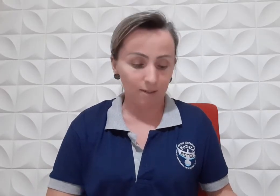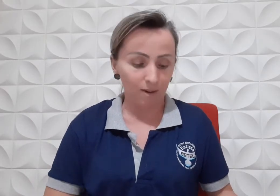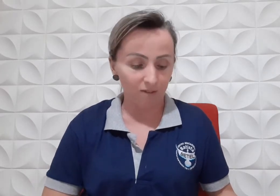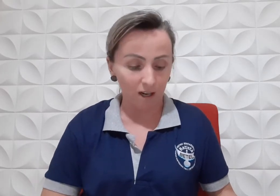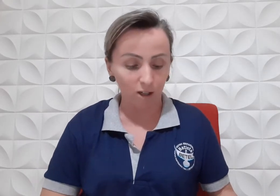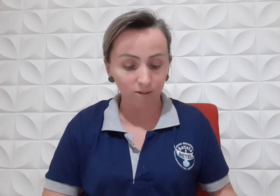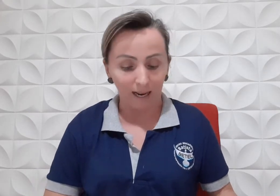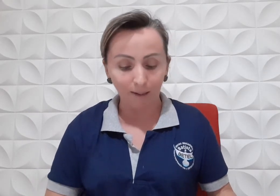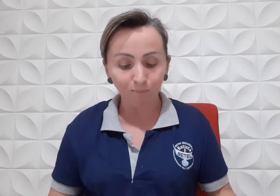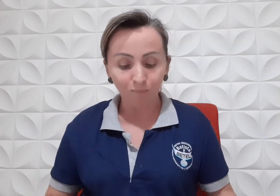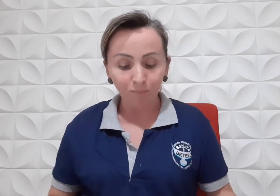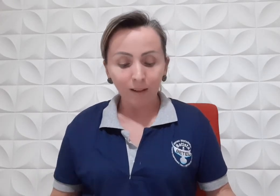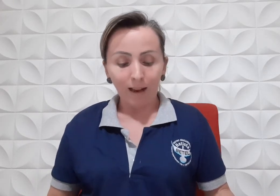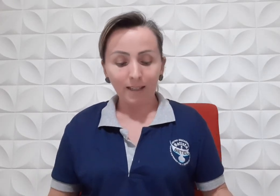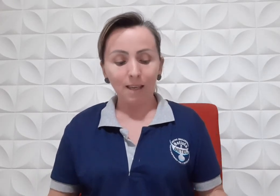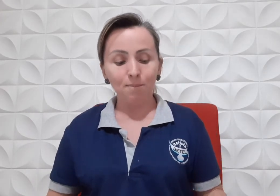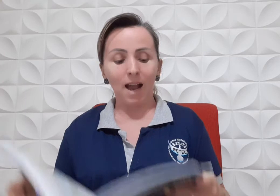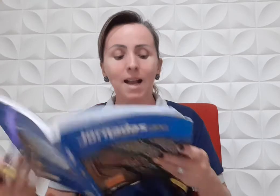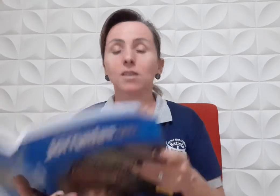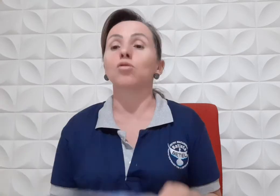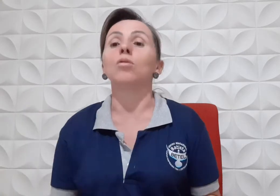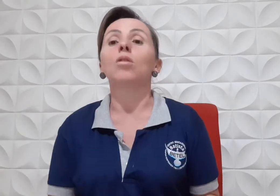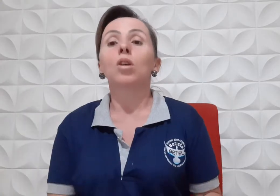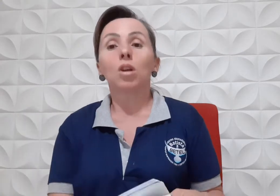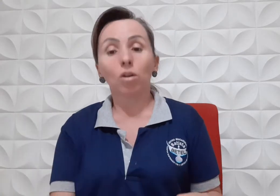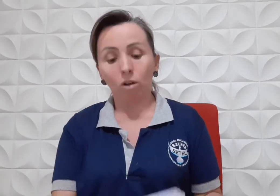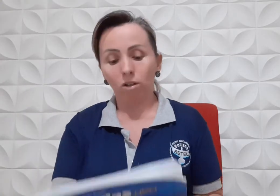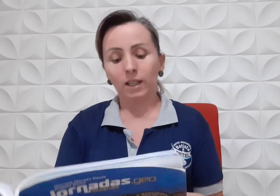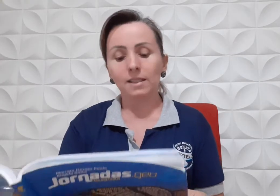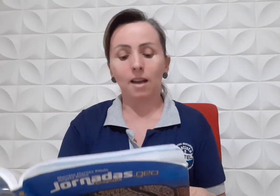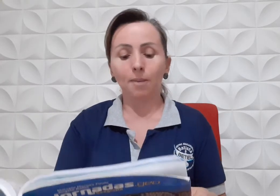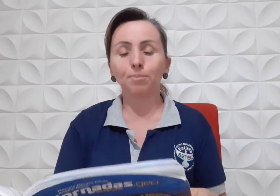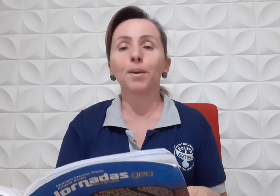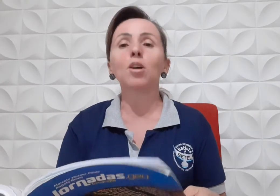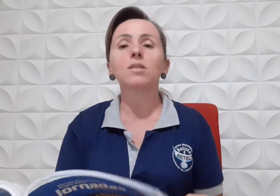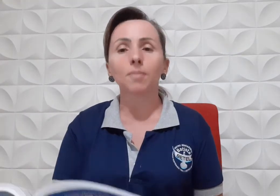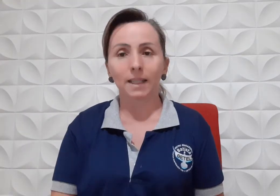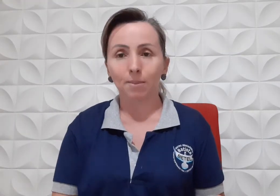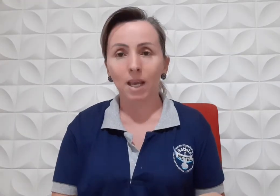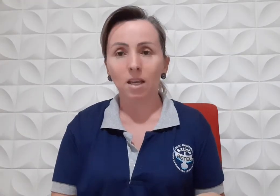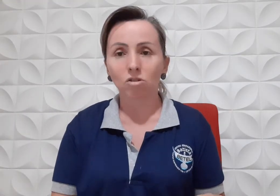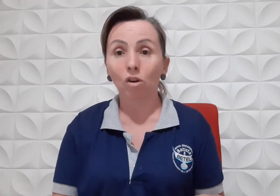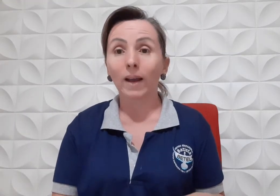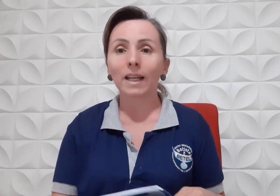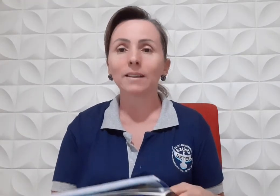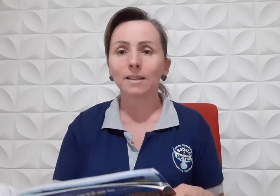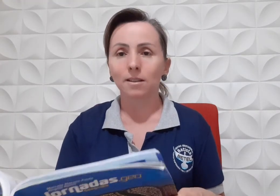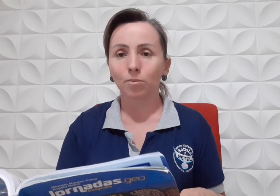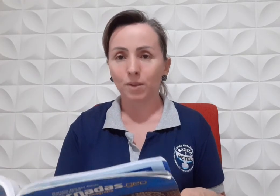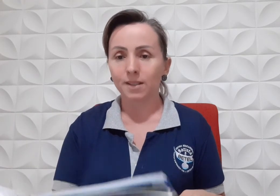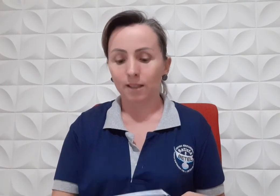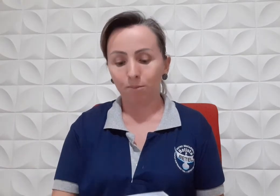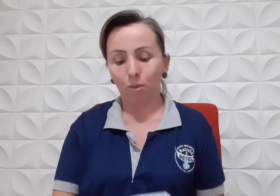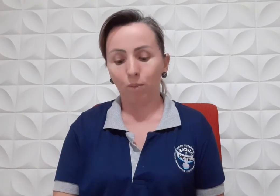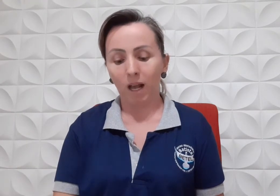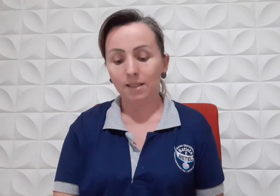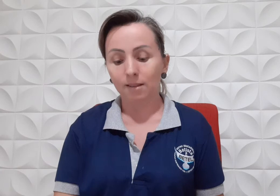também vai anotar. Aqui embaixo eu coloquei assim, aproximadamente 45% da